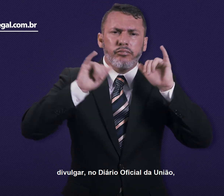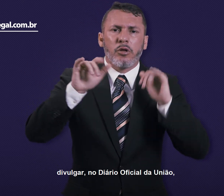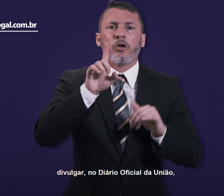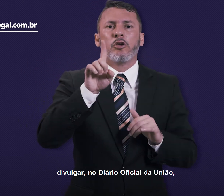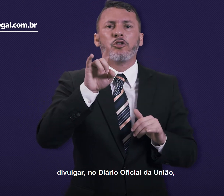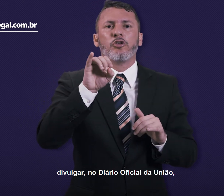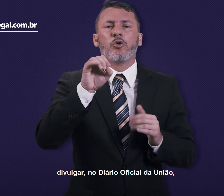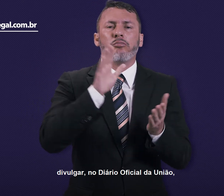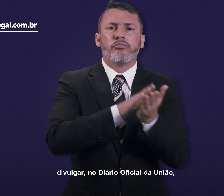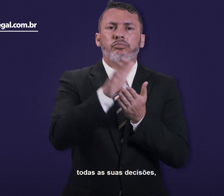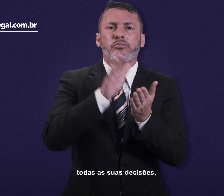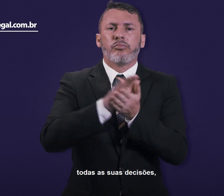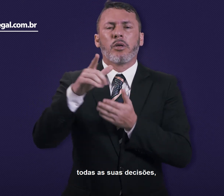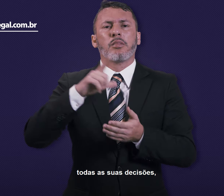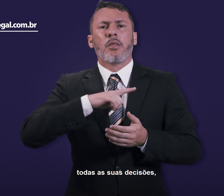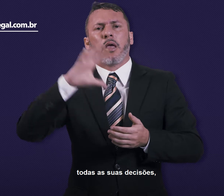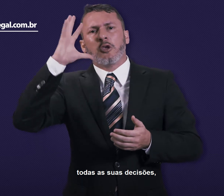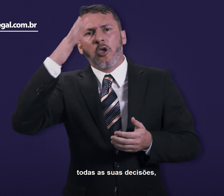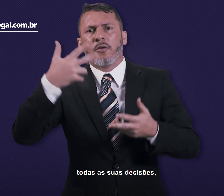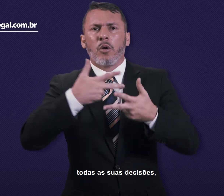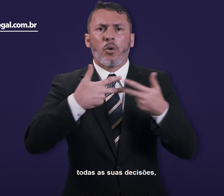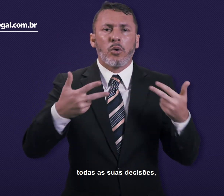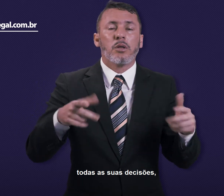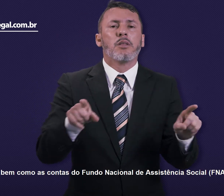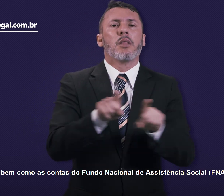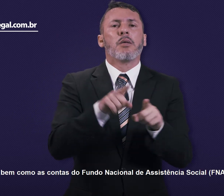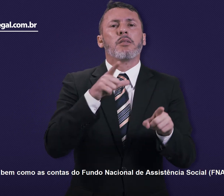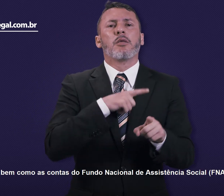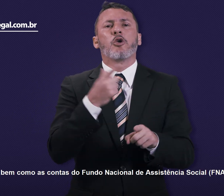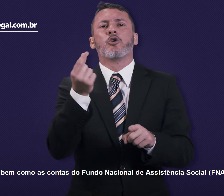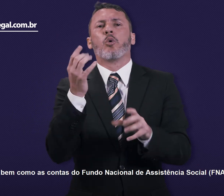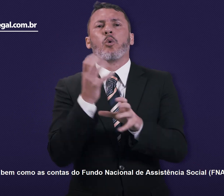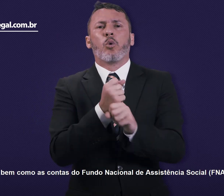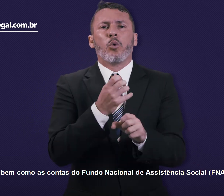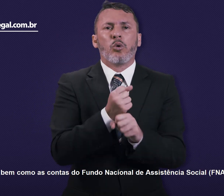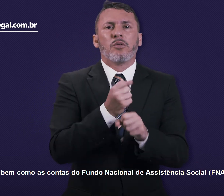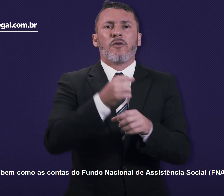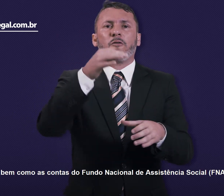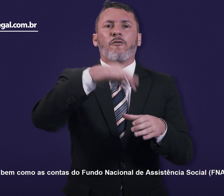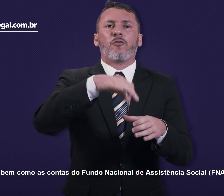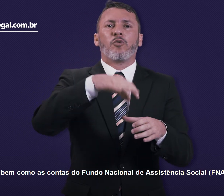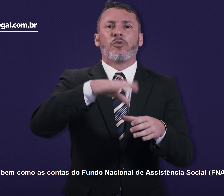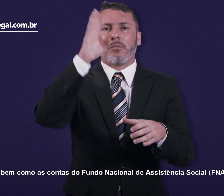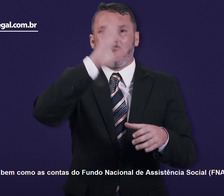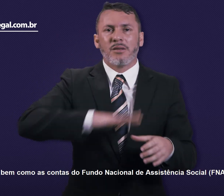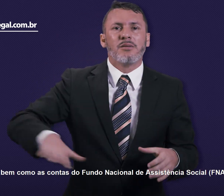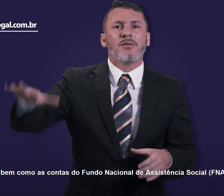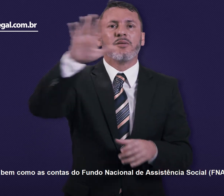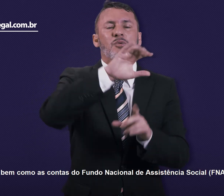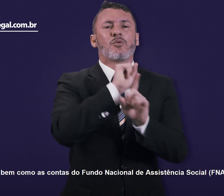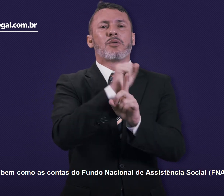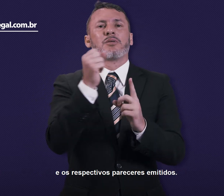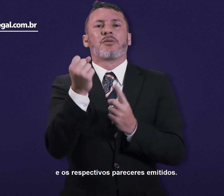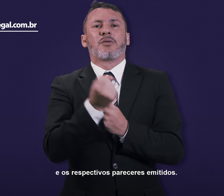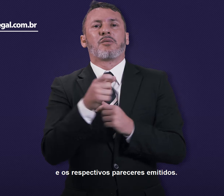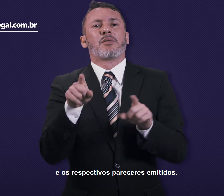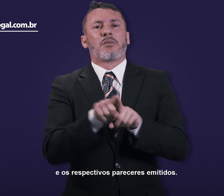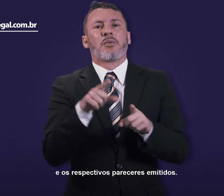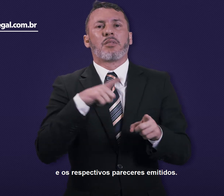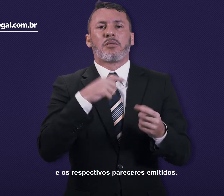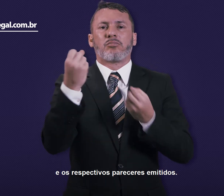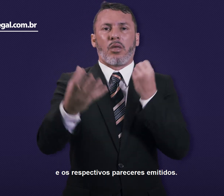Diário Oficial da União todas as suas decisões, bem como as contas do Fundo Nacional de Assistência Social e